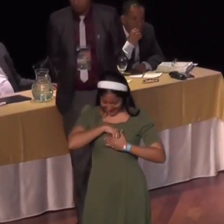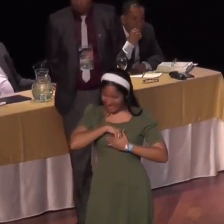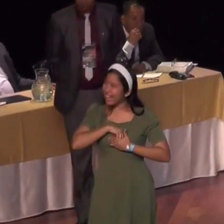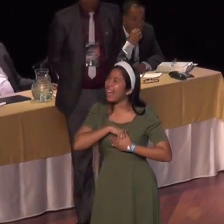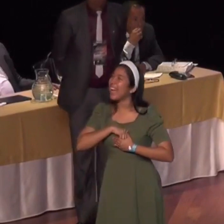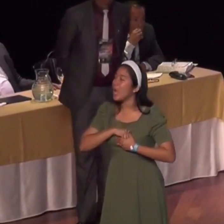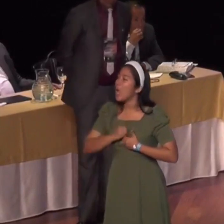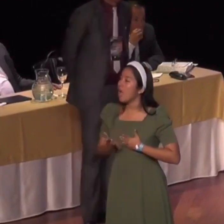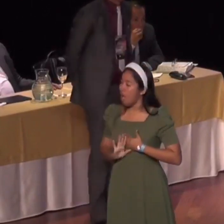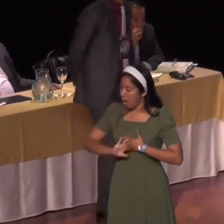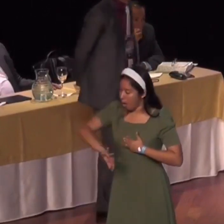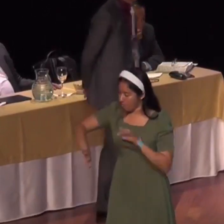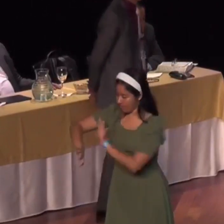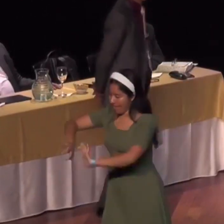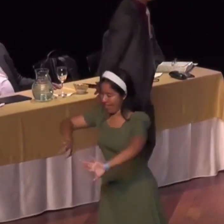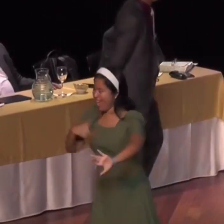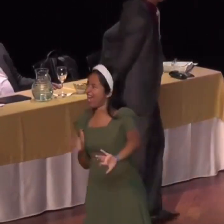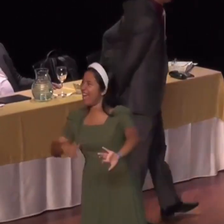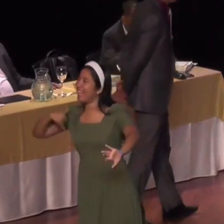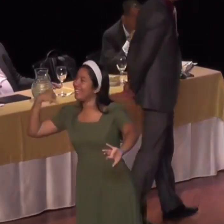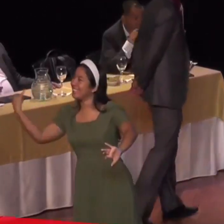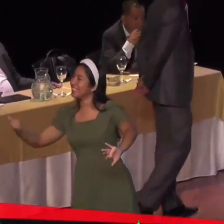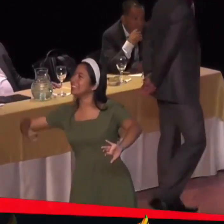en espacio que tengo a Dios por dentro.